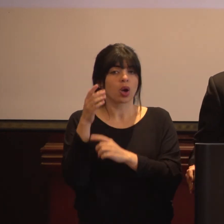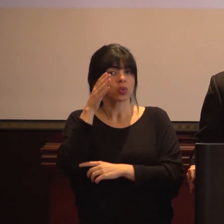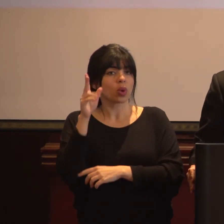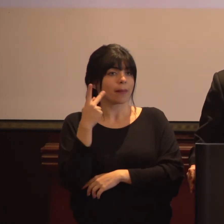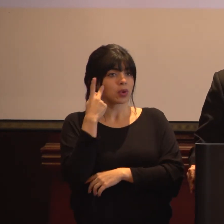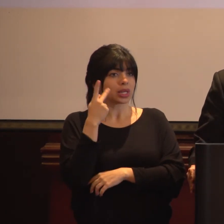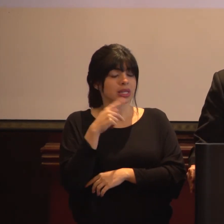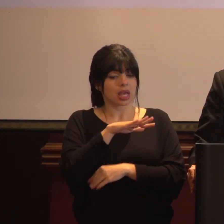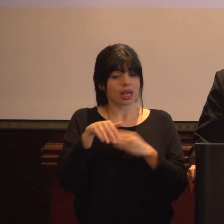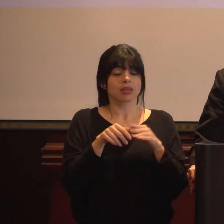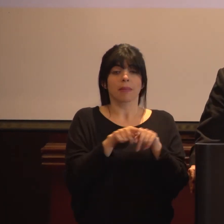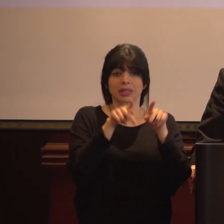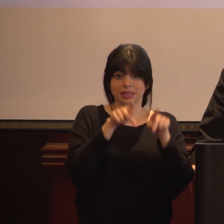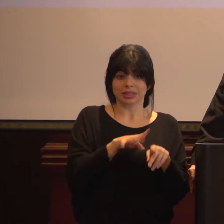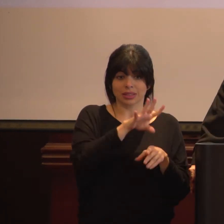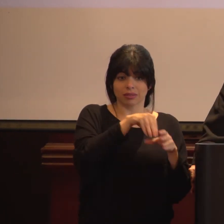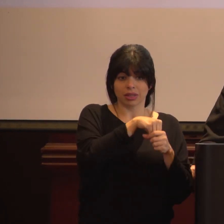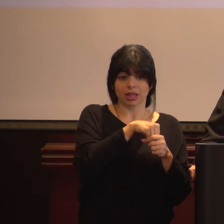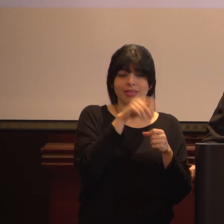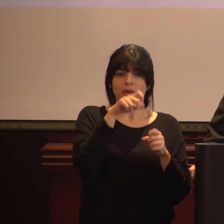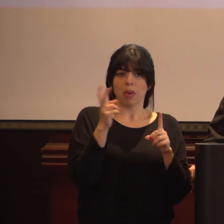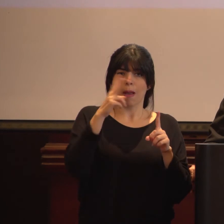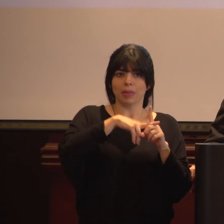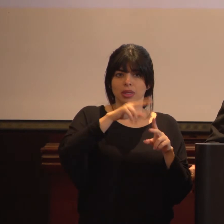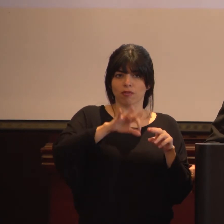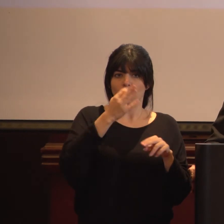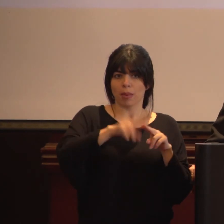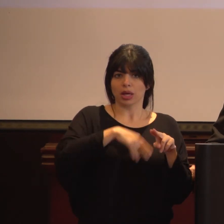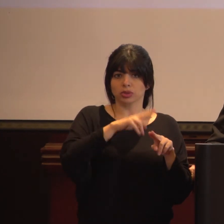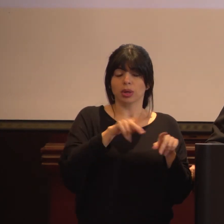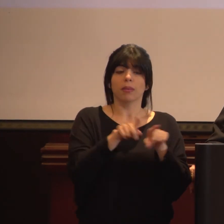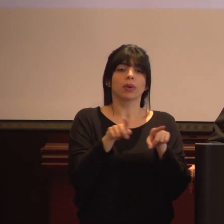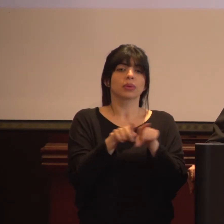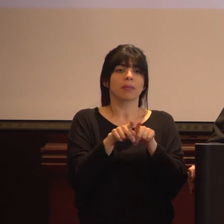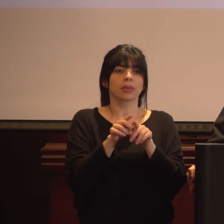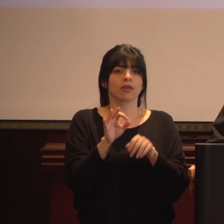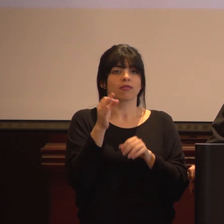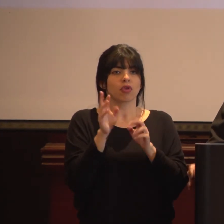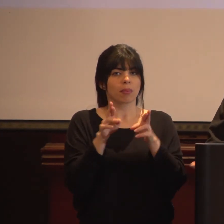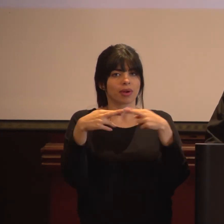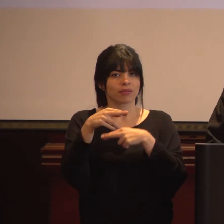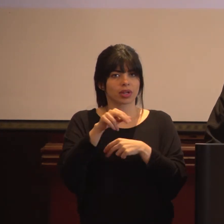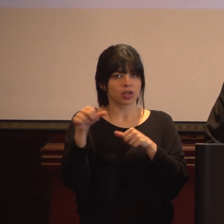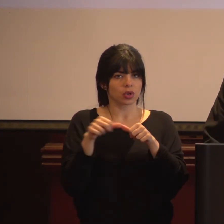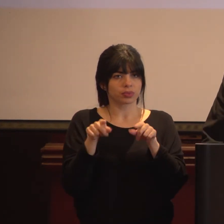políticas y civiles y se implementan en el plano nacional pero también en el plano